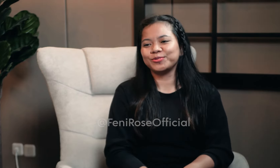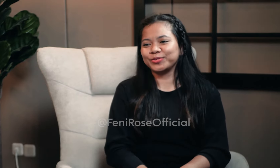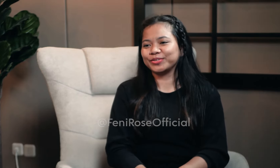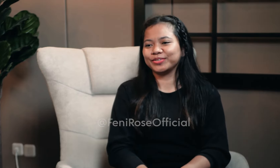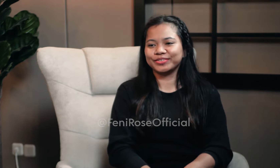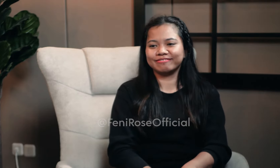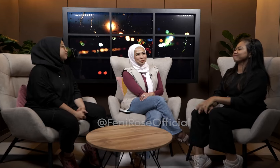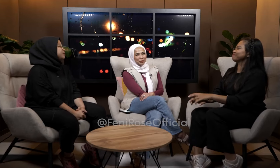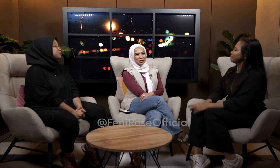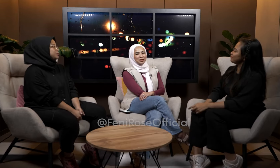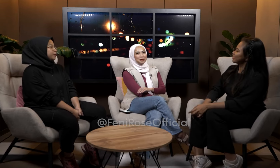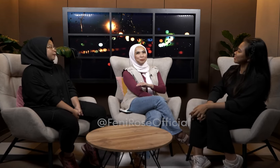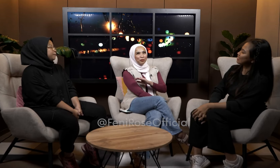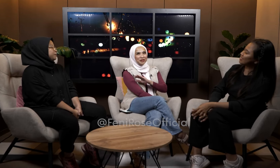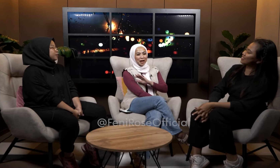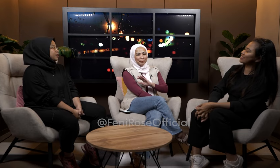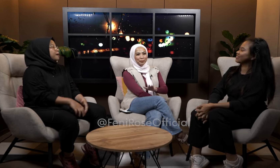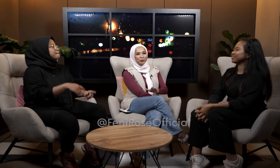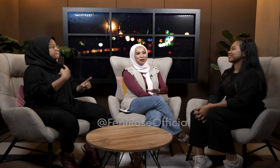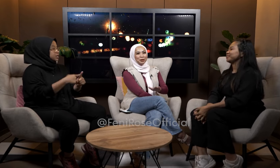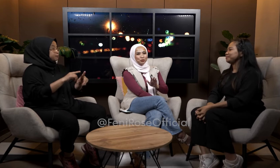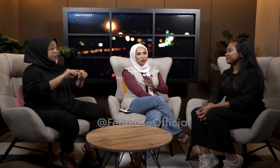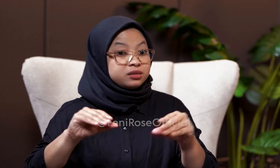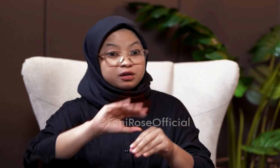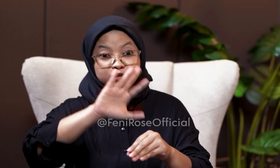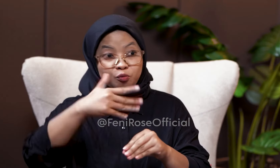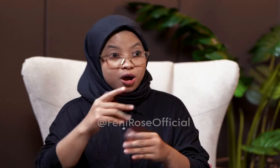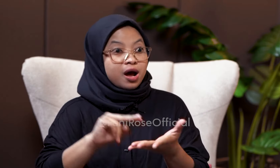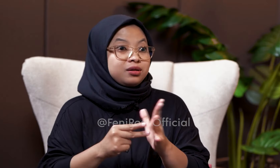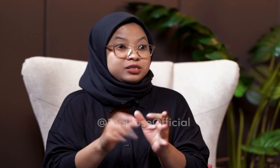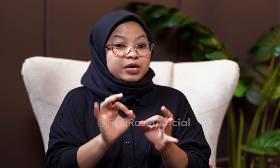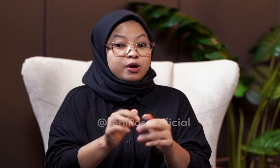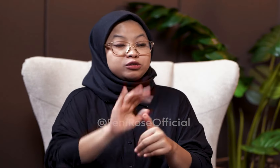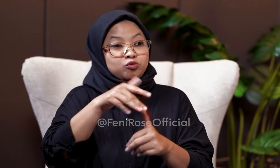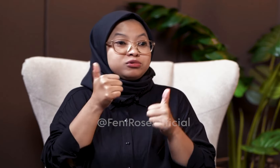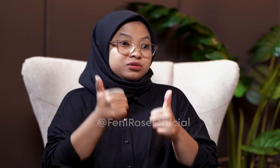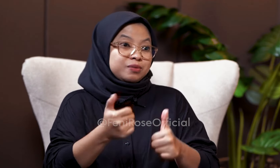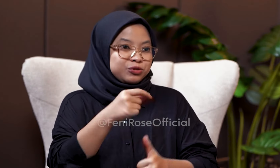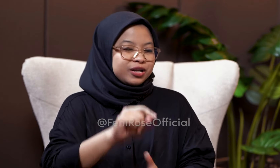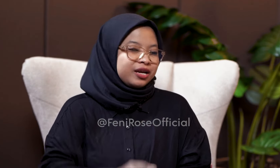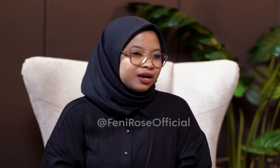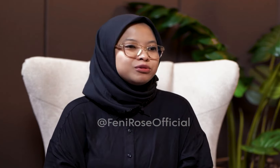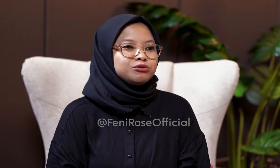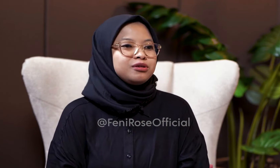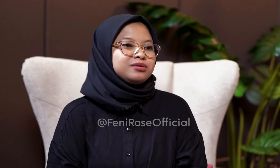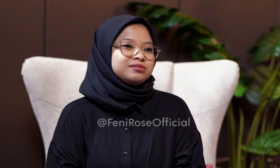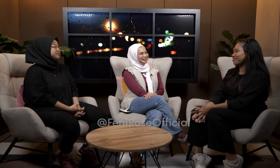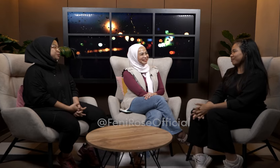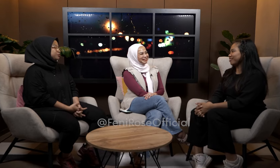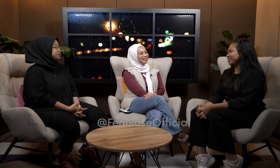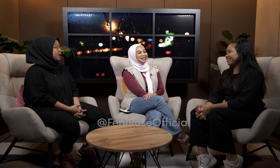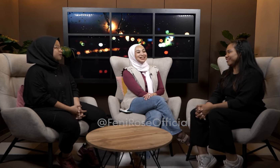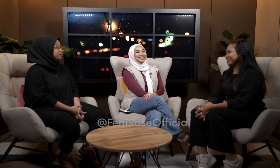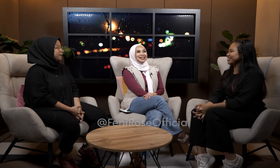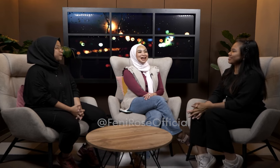juga seperti itu kesempat yang besar di profesi apapun termasuk juga ba semua bisa Iya betul betul sekali Mbak Nah